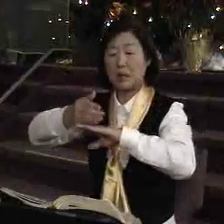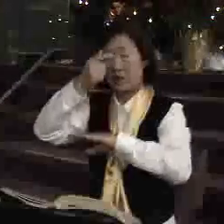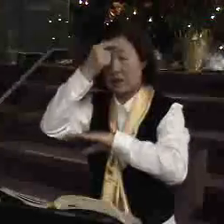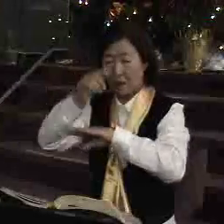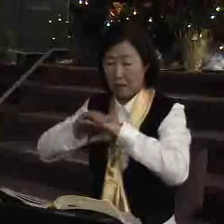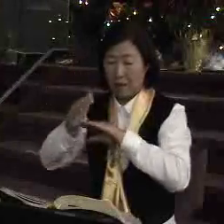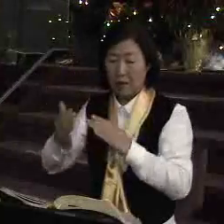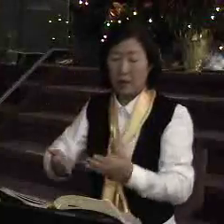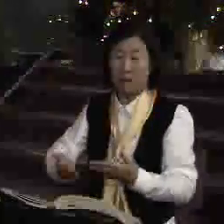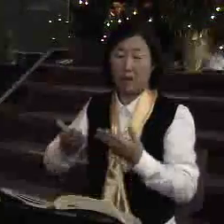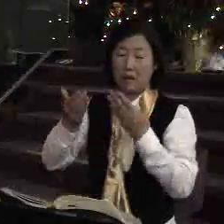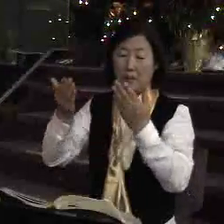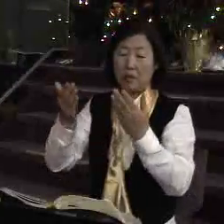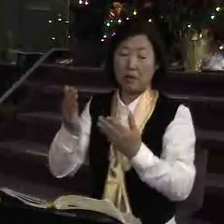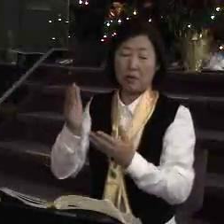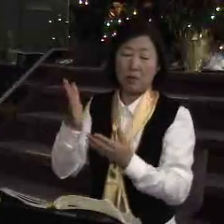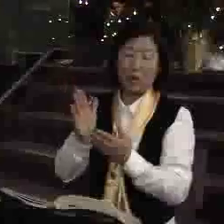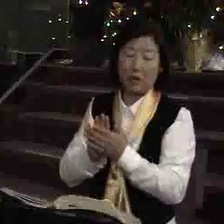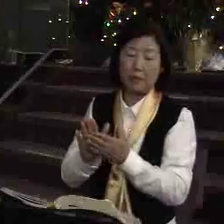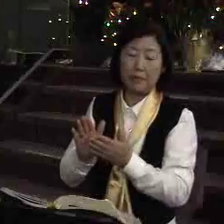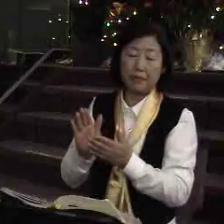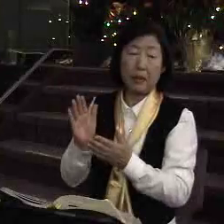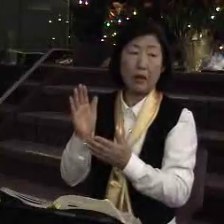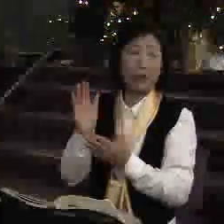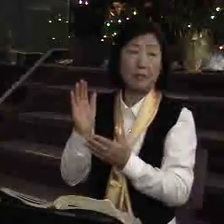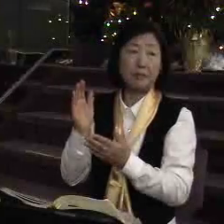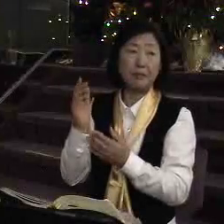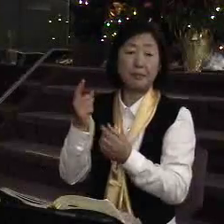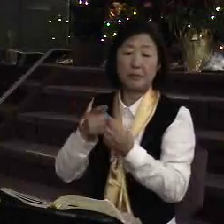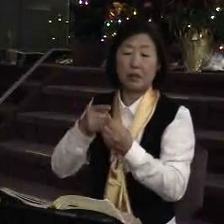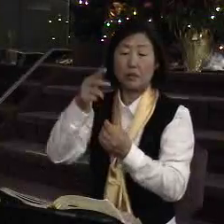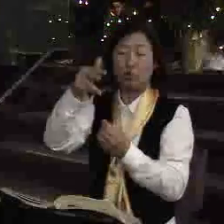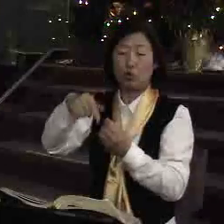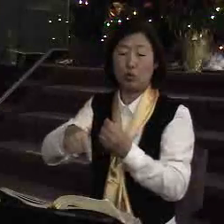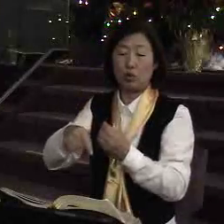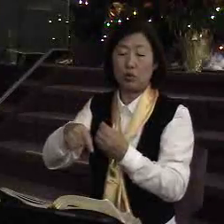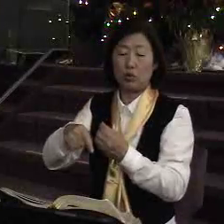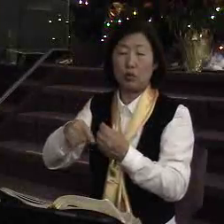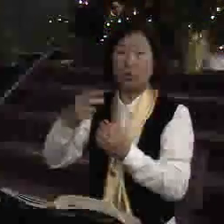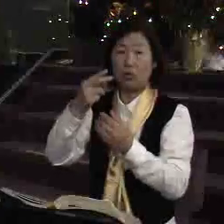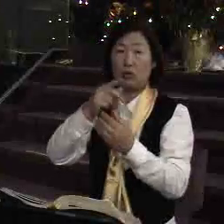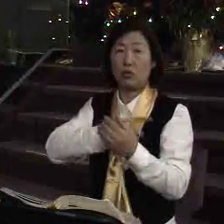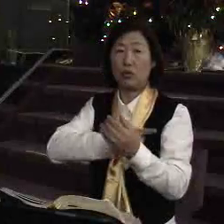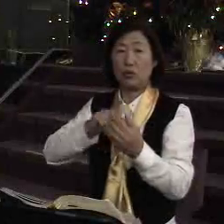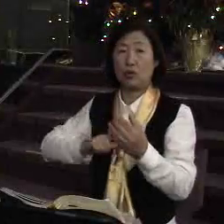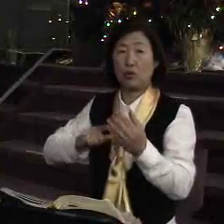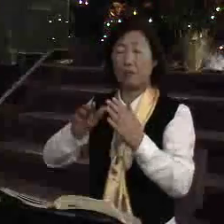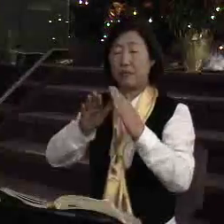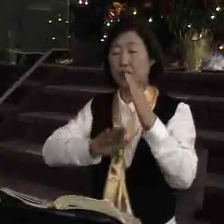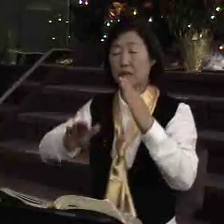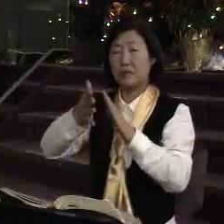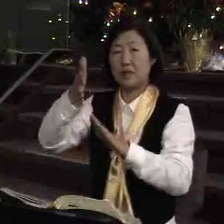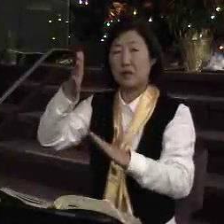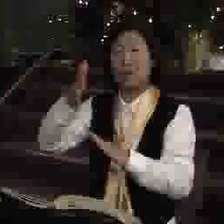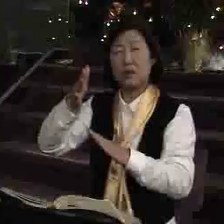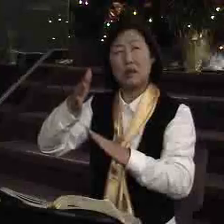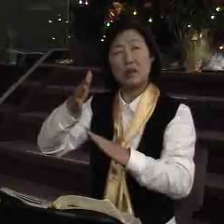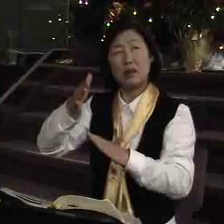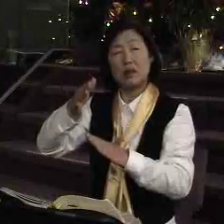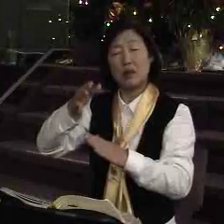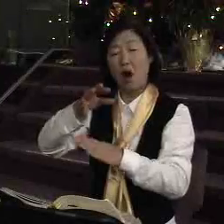예배로 하나님께 드립니다. 매달 첫 주일은 킹덤 드림 센터와 하나님의 비전을 위해서 물질 헌신하는